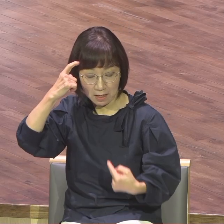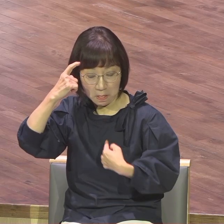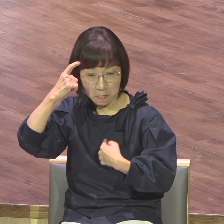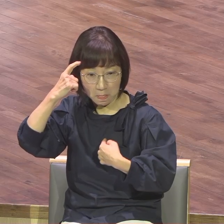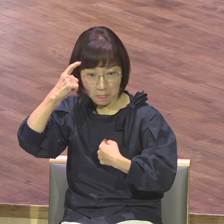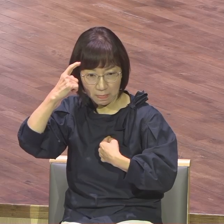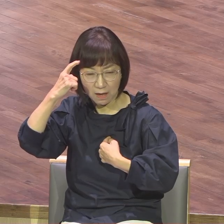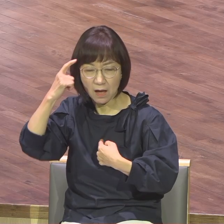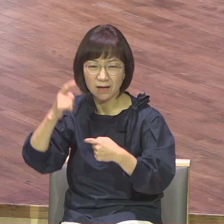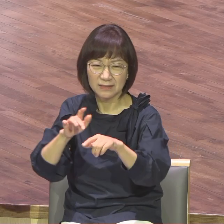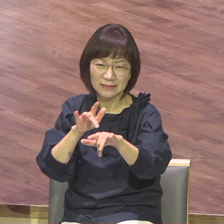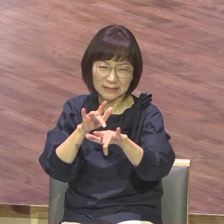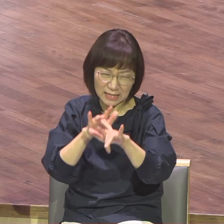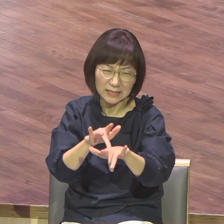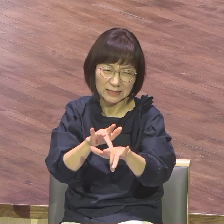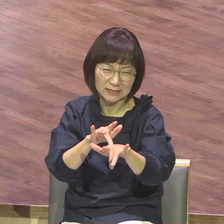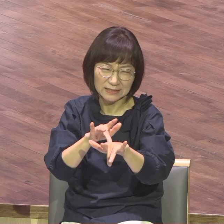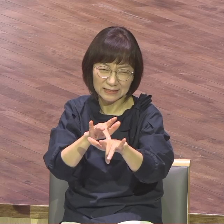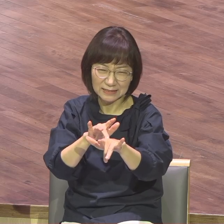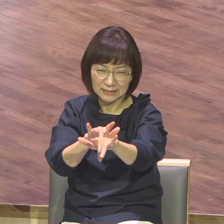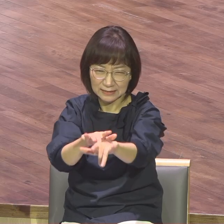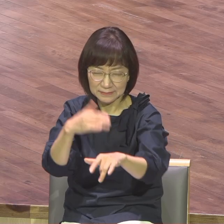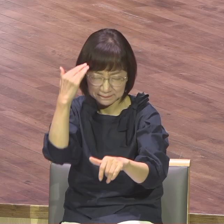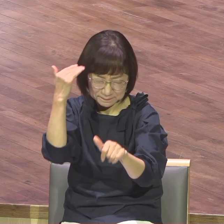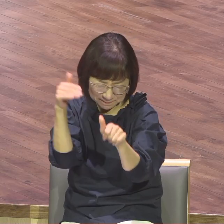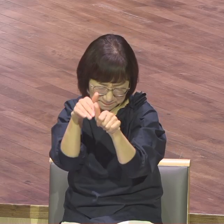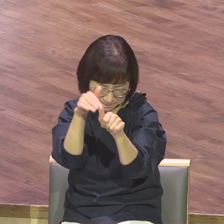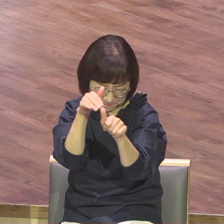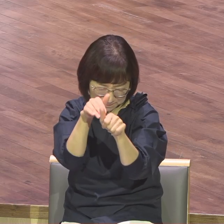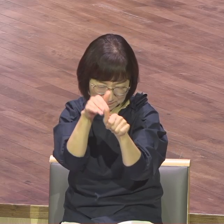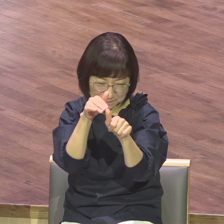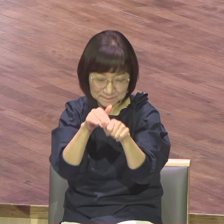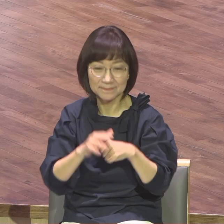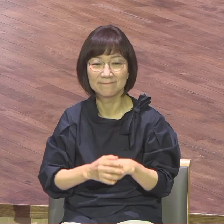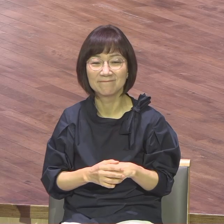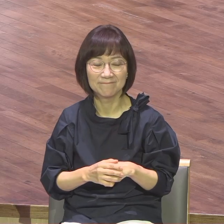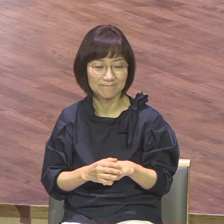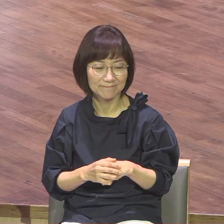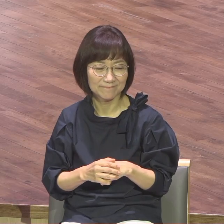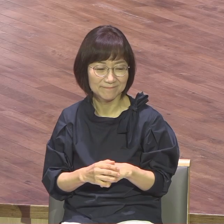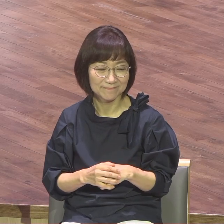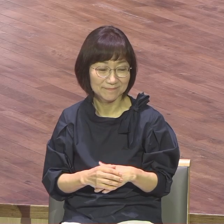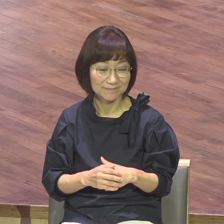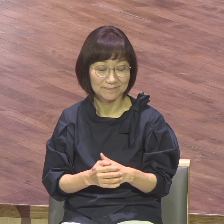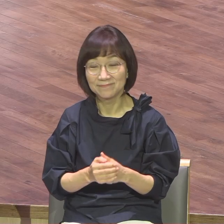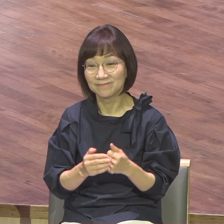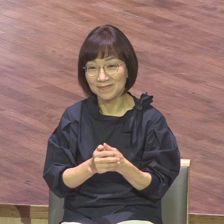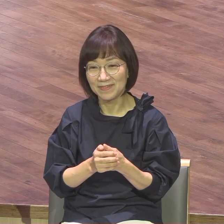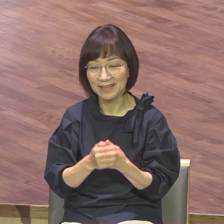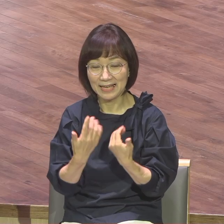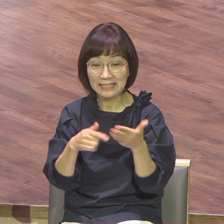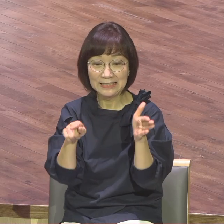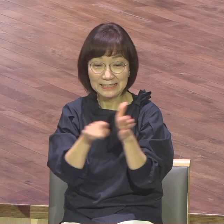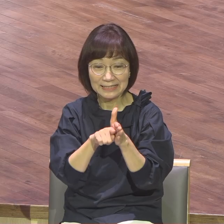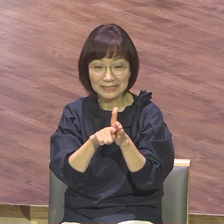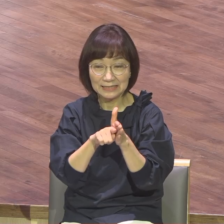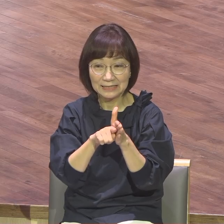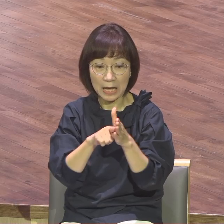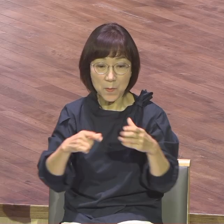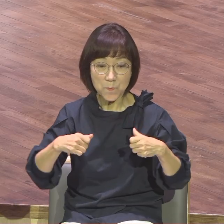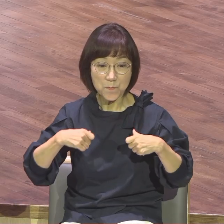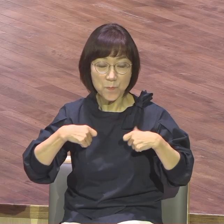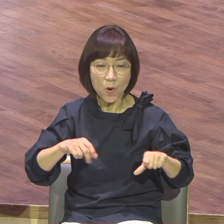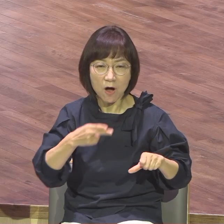이렇게 사단이 접근을 해가지고 흔들어 버려요. 그래서 지속적으로 신앙생활 하는 거 쉽지 않아요.